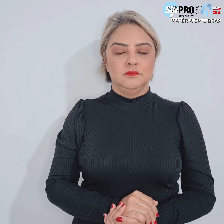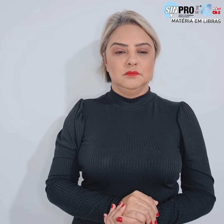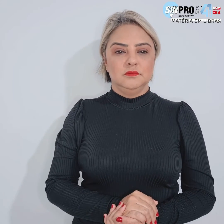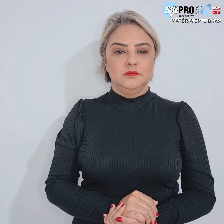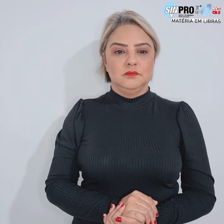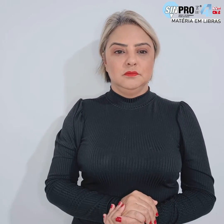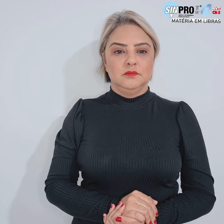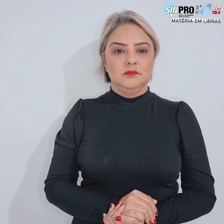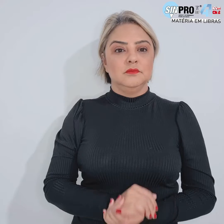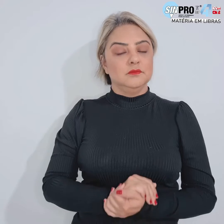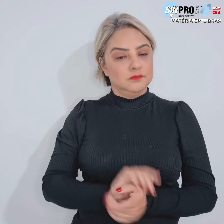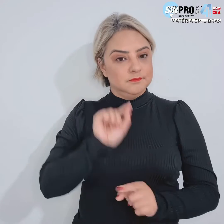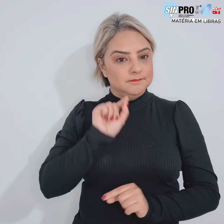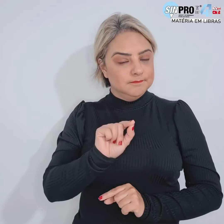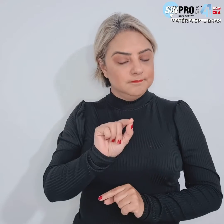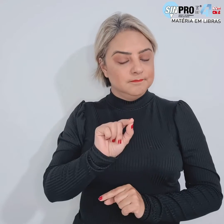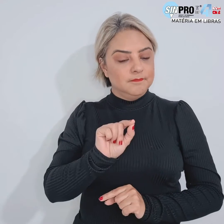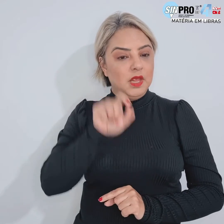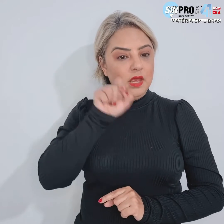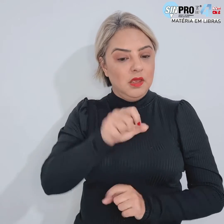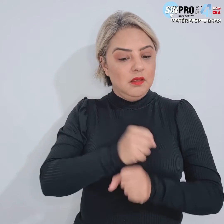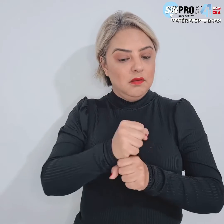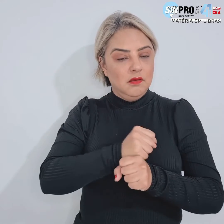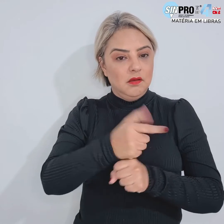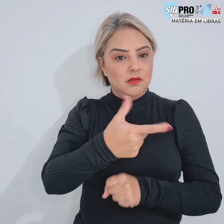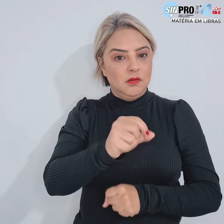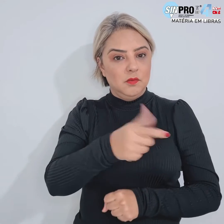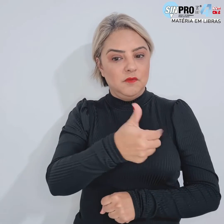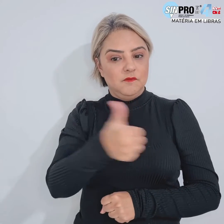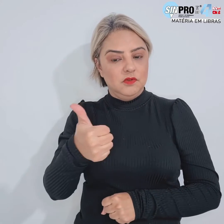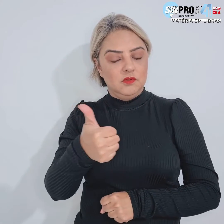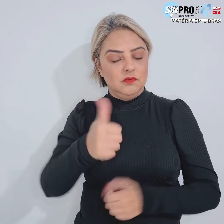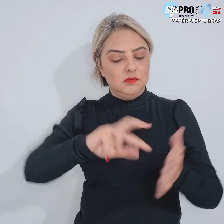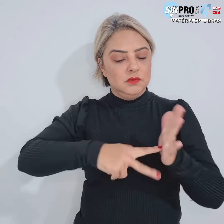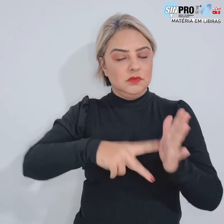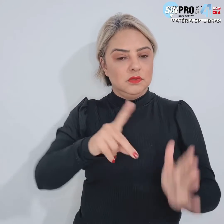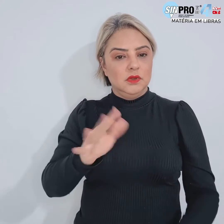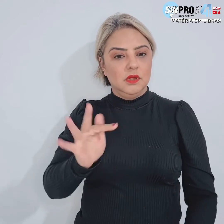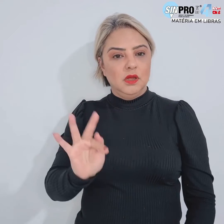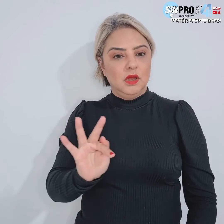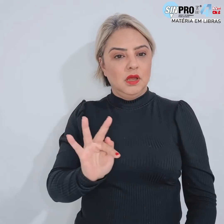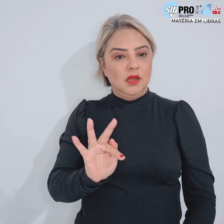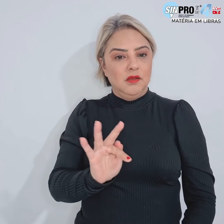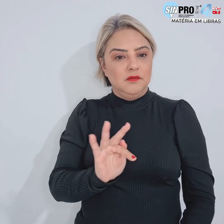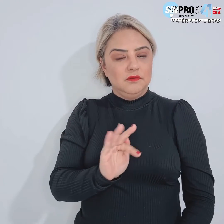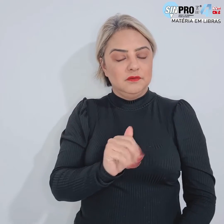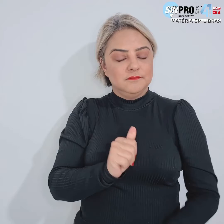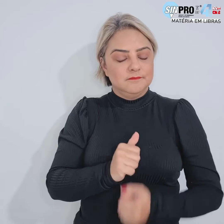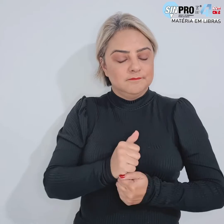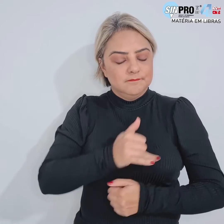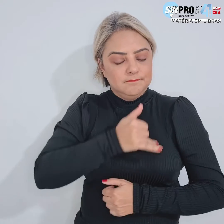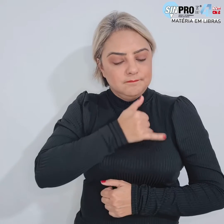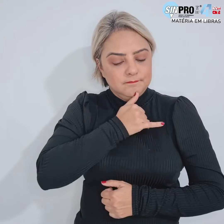É por isso que este ano o Simpro-DF está de luto, juntamente com a